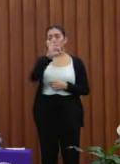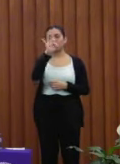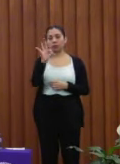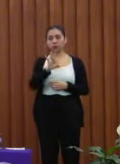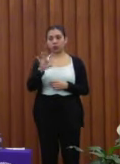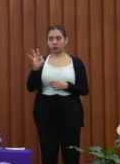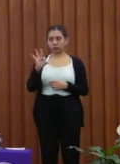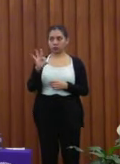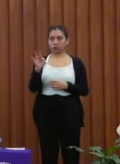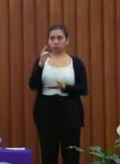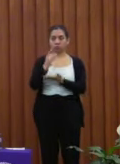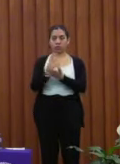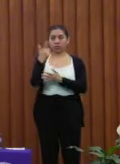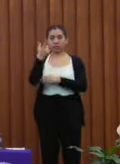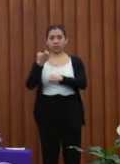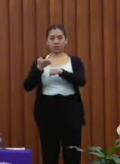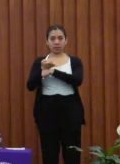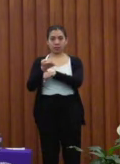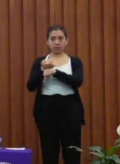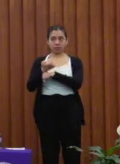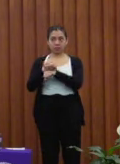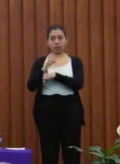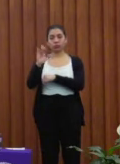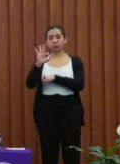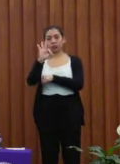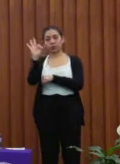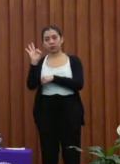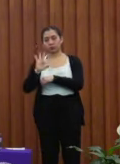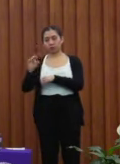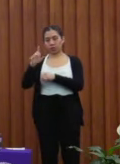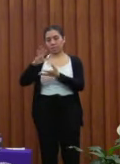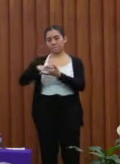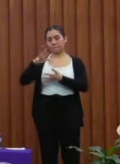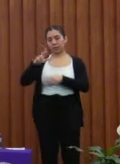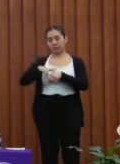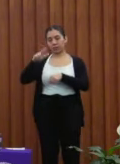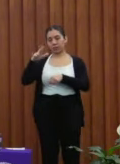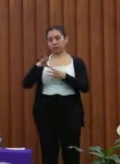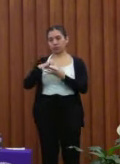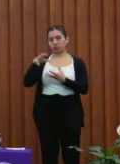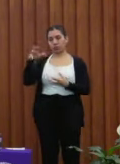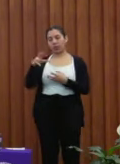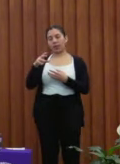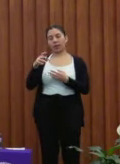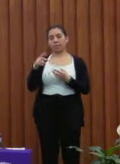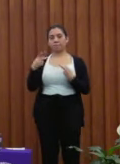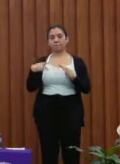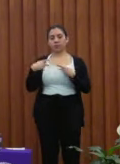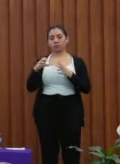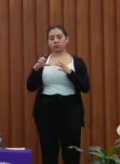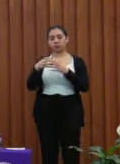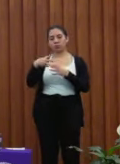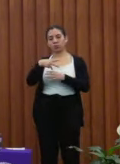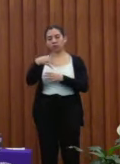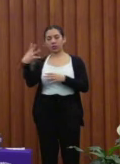¿no? Nada más 7 estados, ahí se concentra la mayoría, bueno, casi la mayoría de los casos de asesinatos